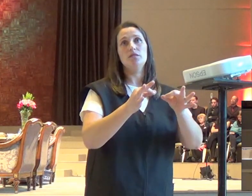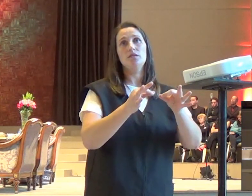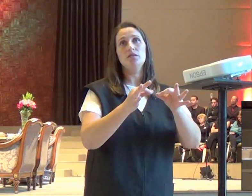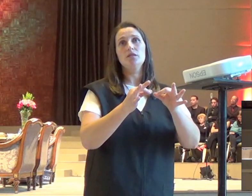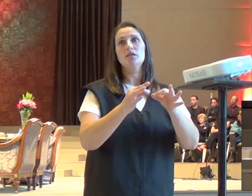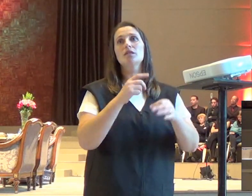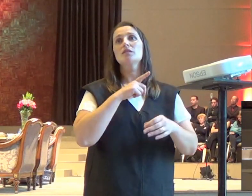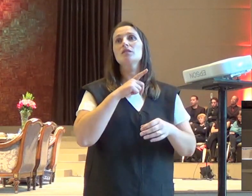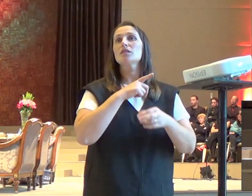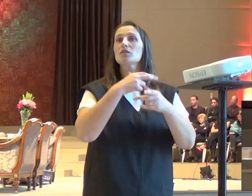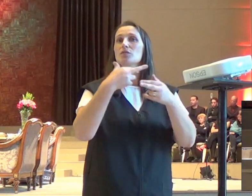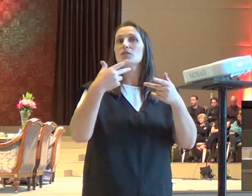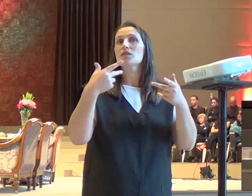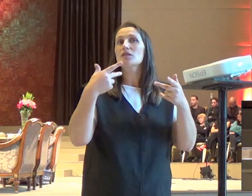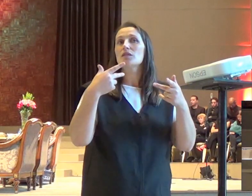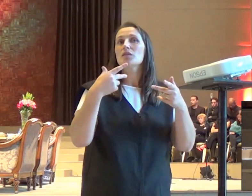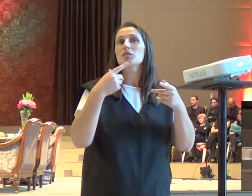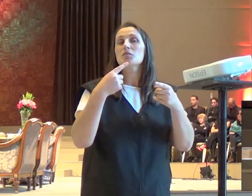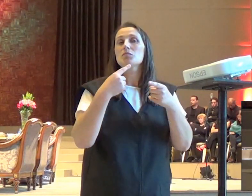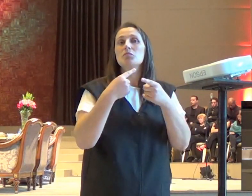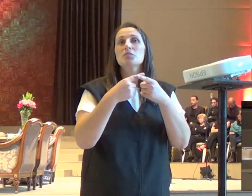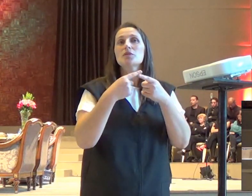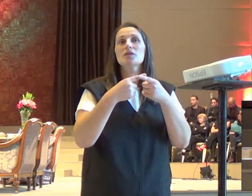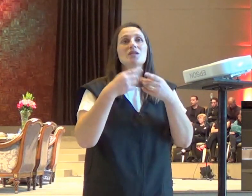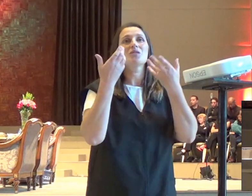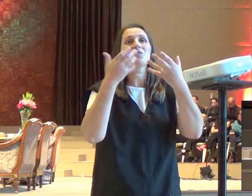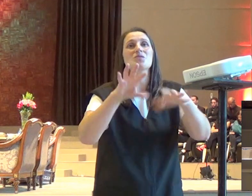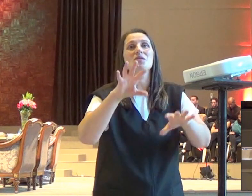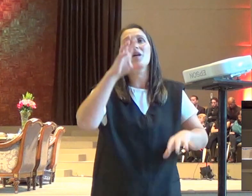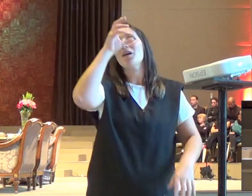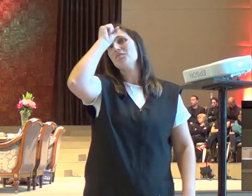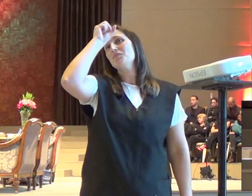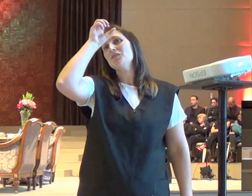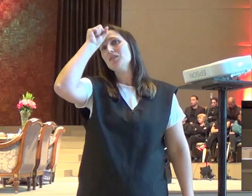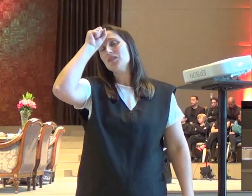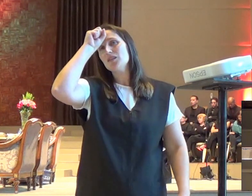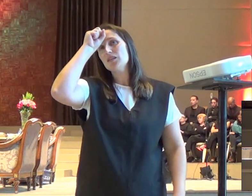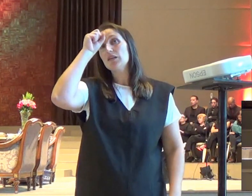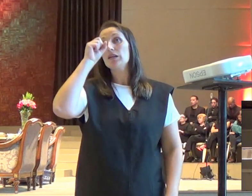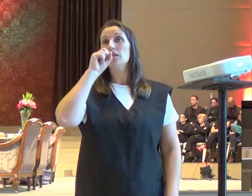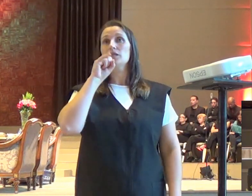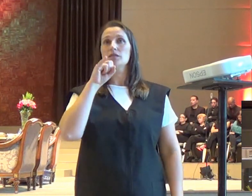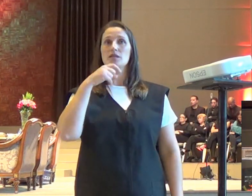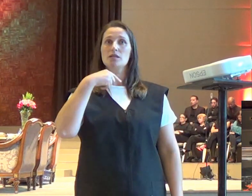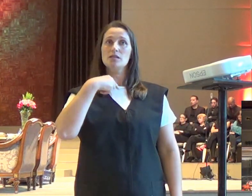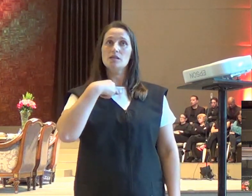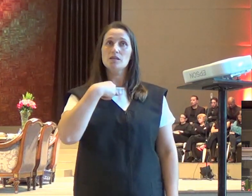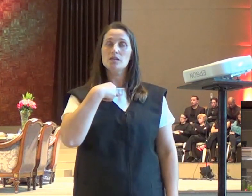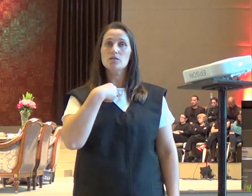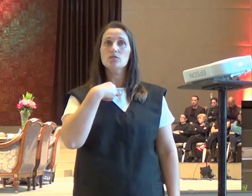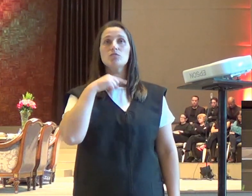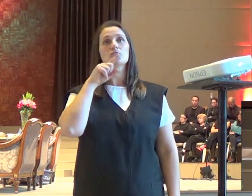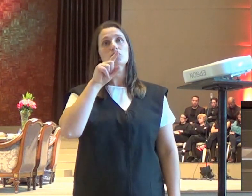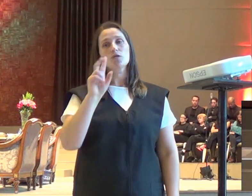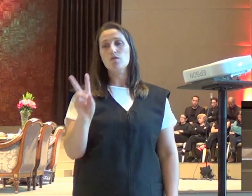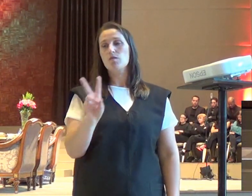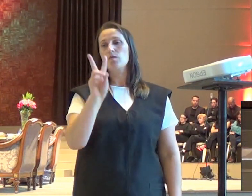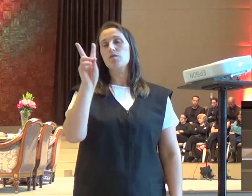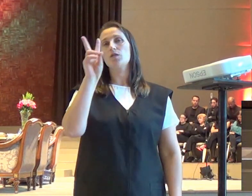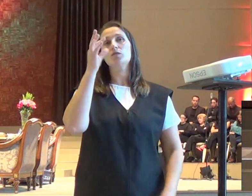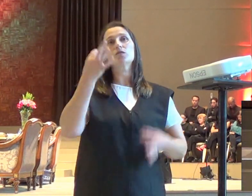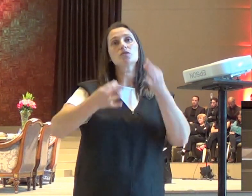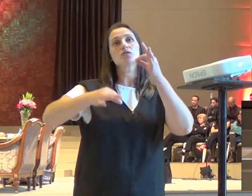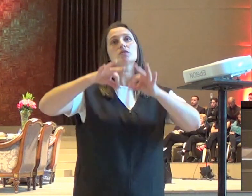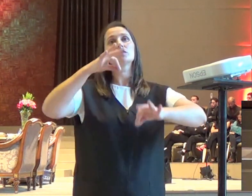um monte de coisa porque não aprendeu e se a gente não tiver esse senso de disciplina de valor de justiça